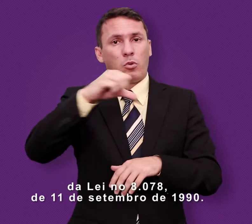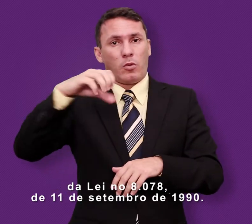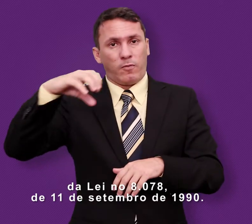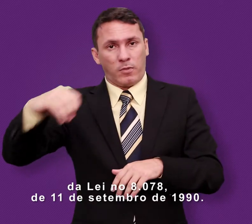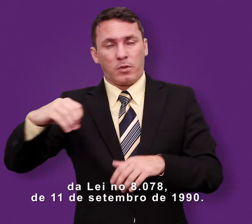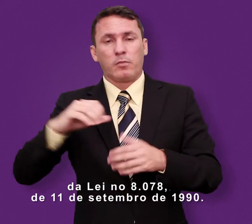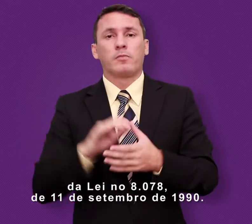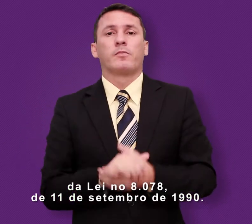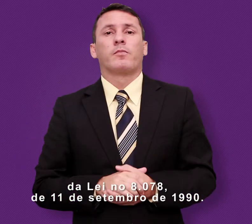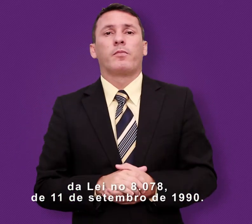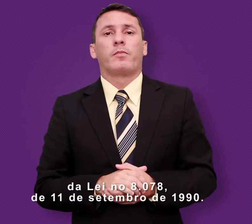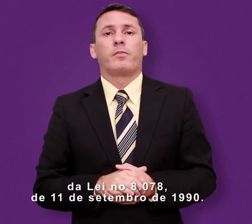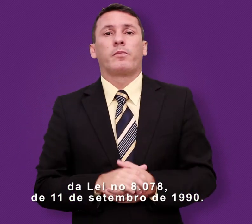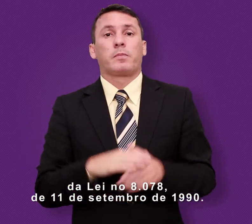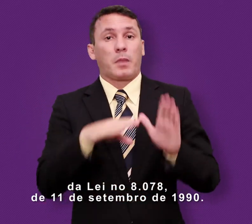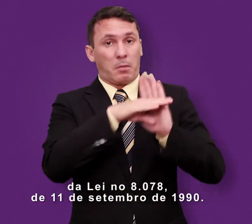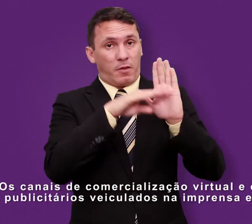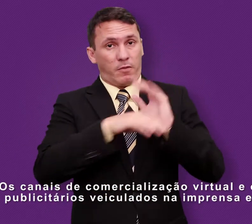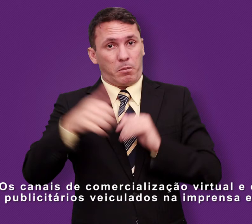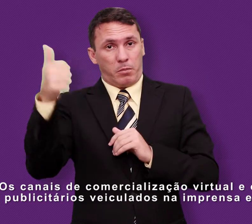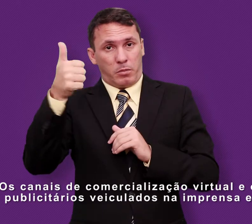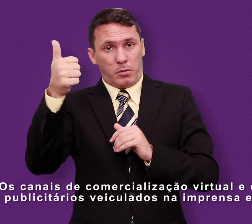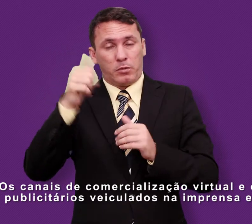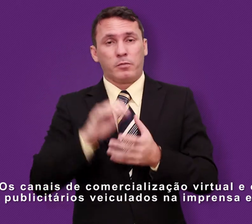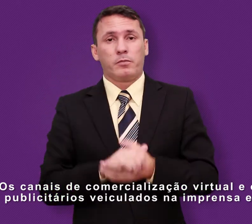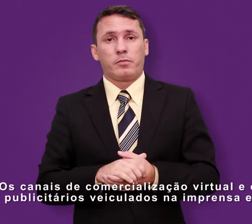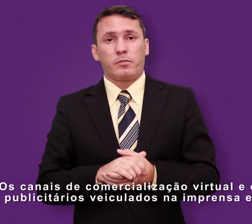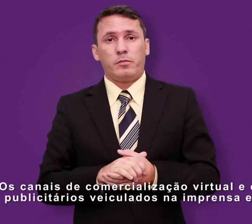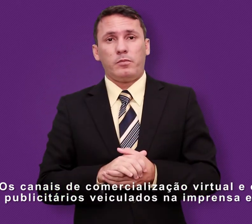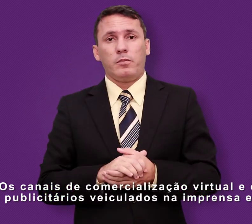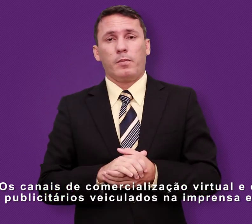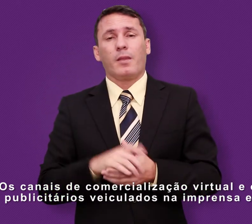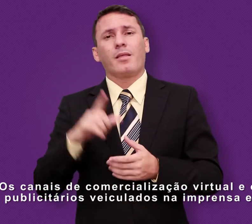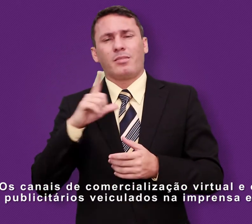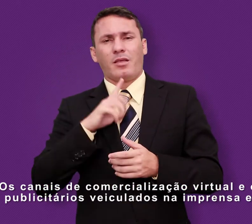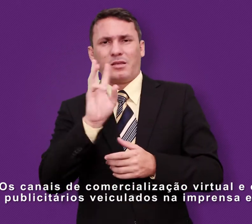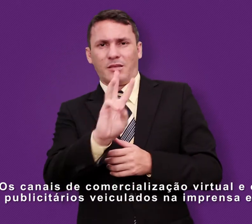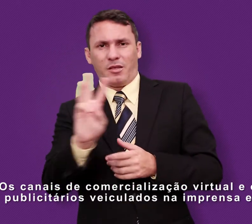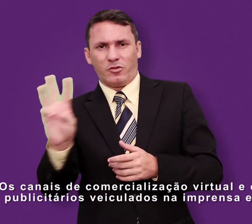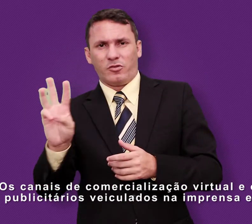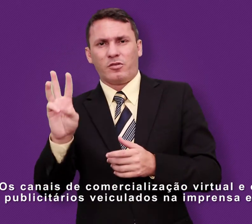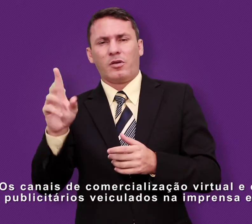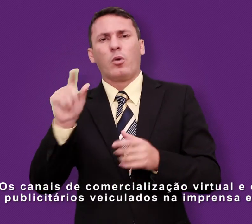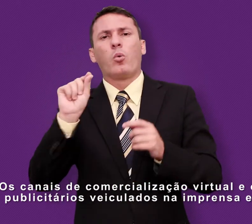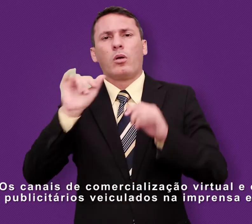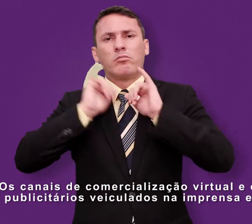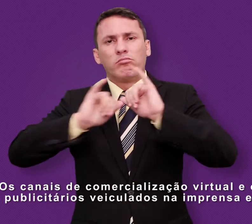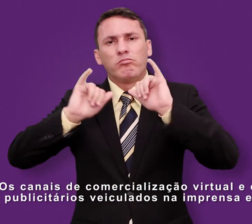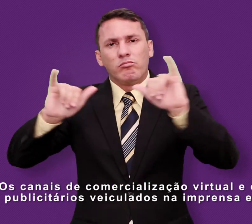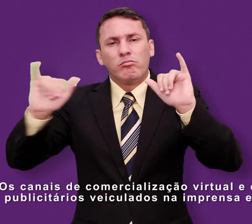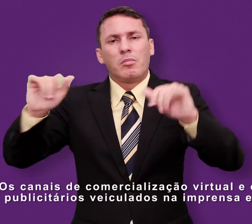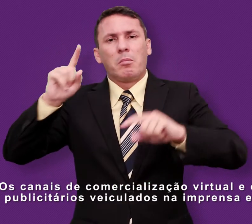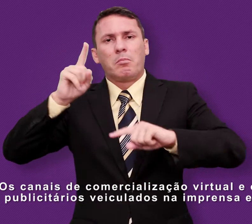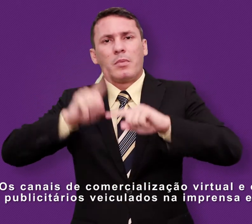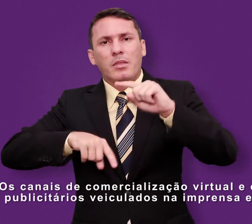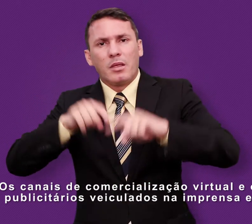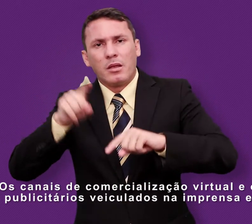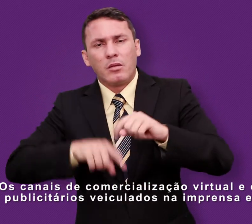de 1990. Parágrafo 1º. Os canais de comercialização virtual e os anúncios